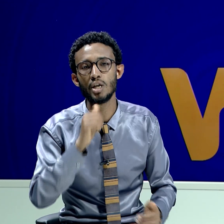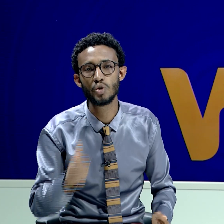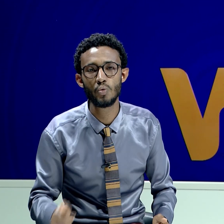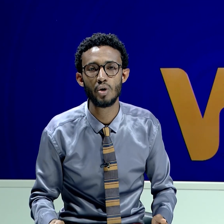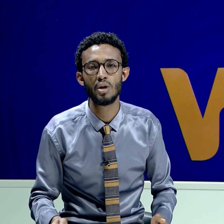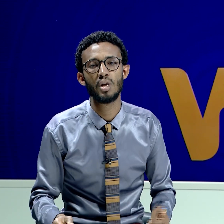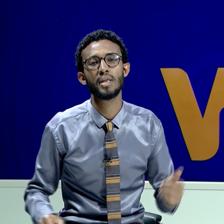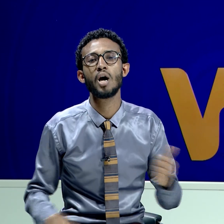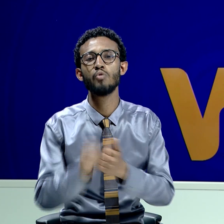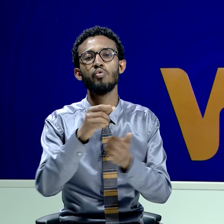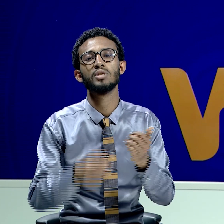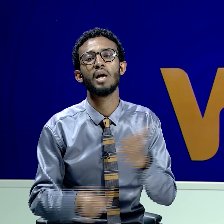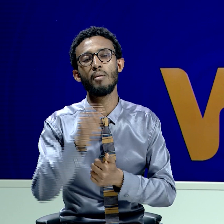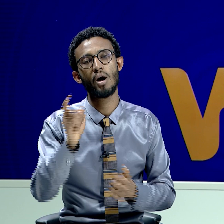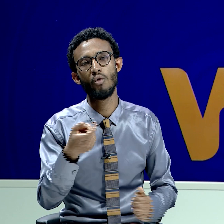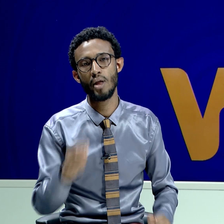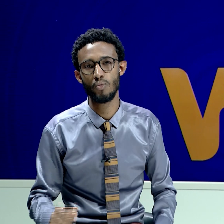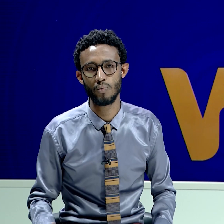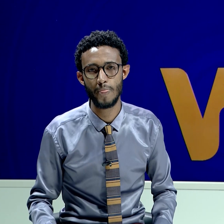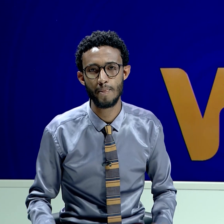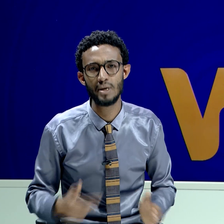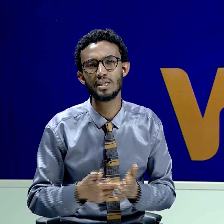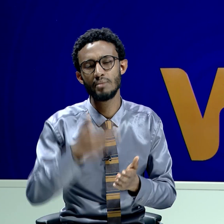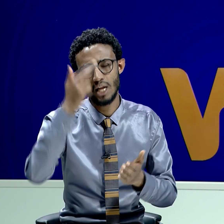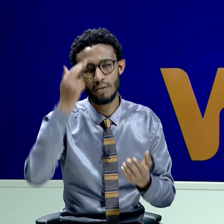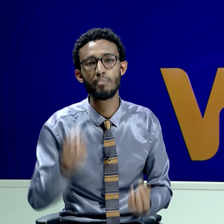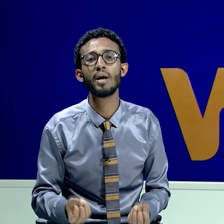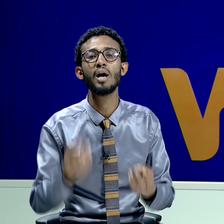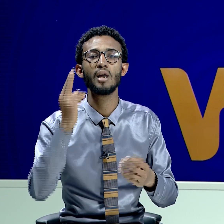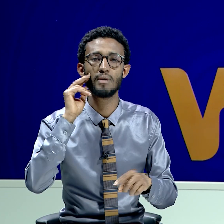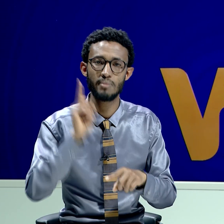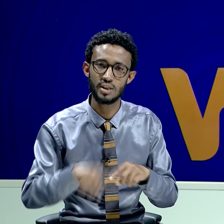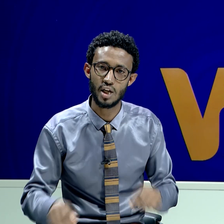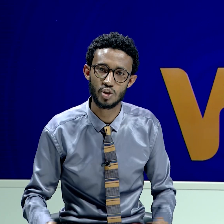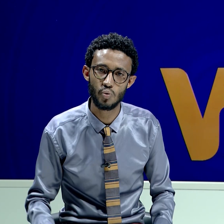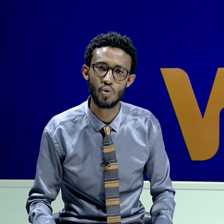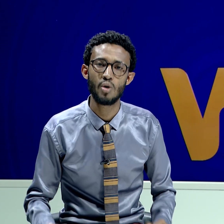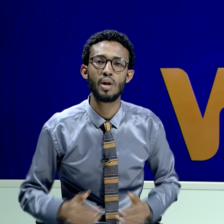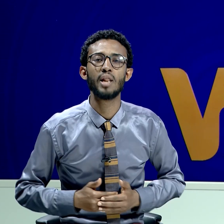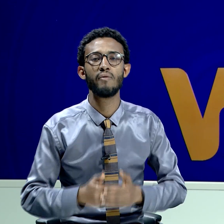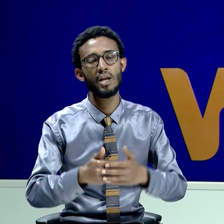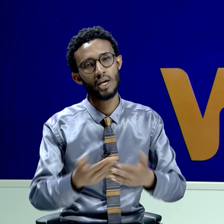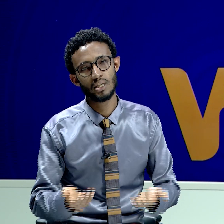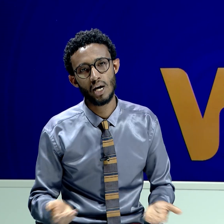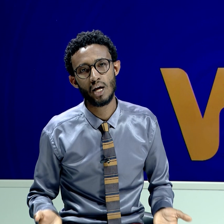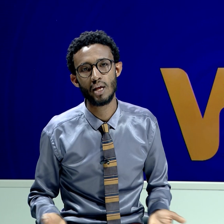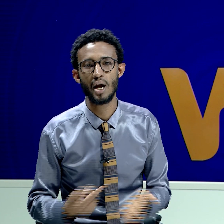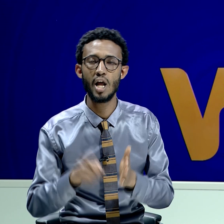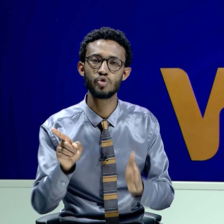ስለማደረሳችሁ አጠቃቱ ሰላባ ይሆናሉ። እዚህ ምክንያት በርካታ መስማት ሰላልችሁ አልተፈለገ ርግና ተገላጩ